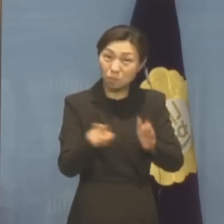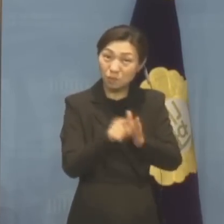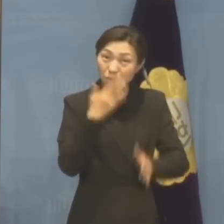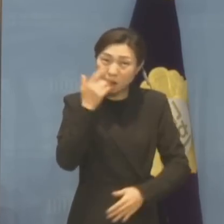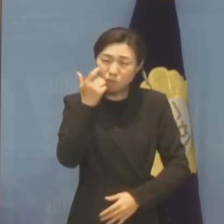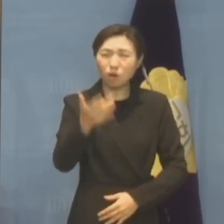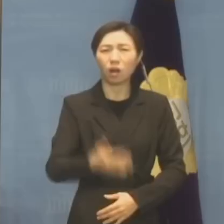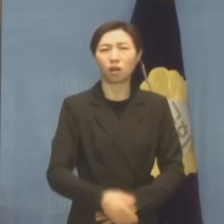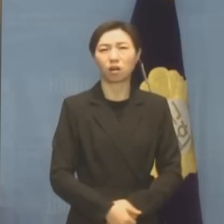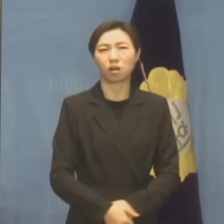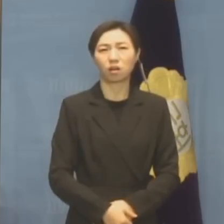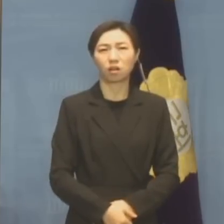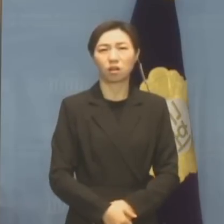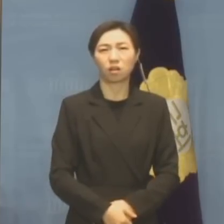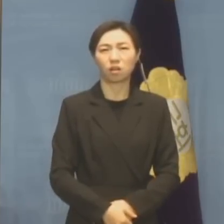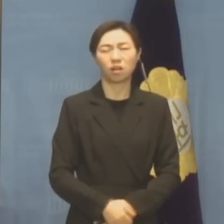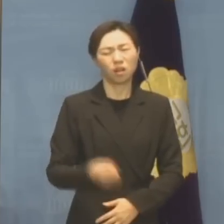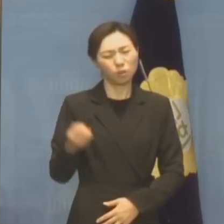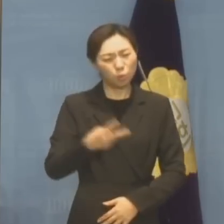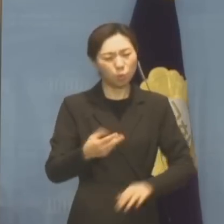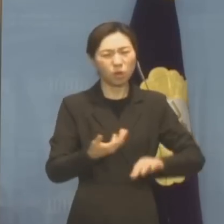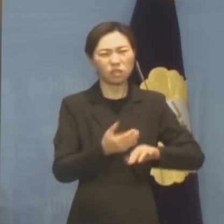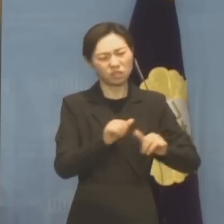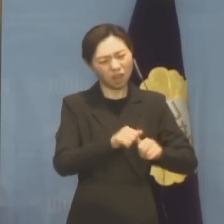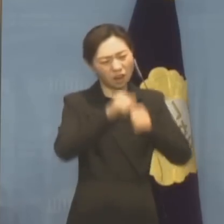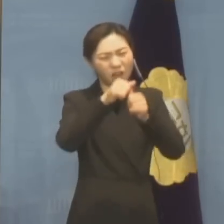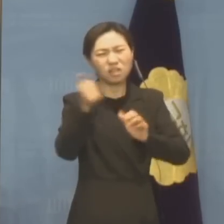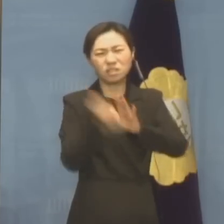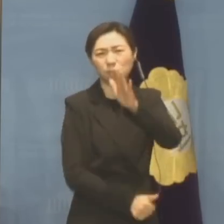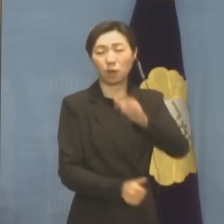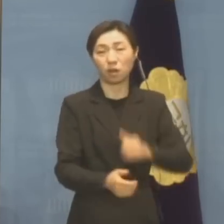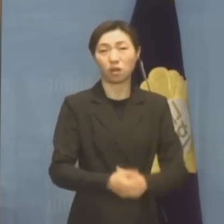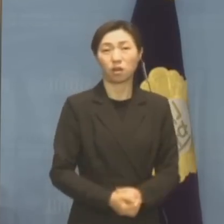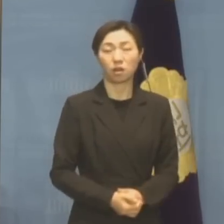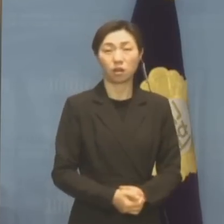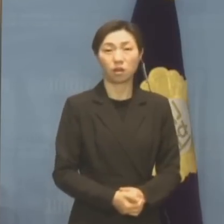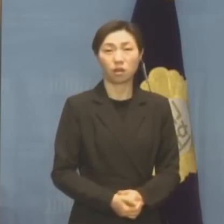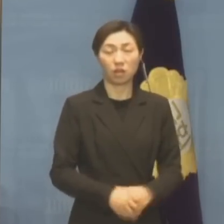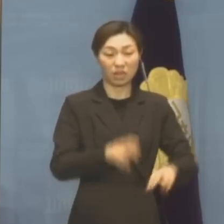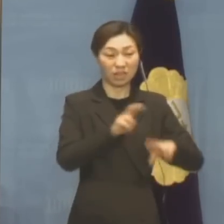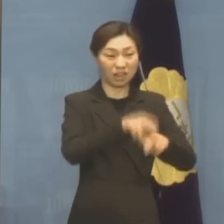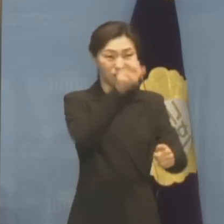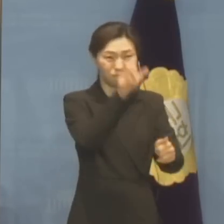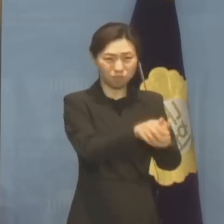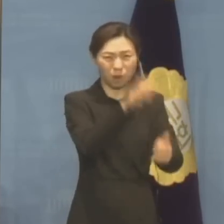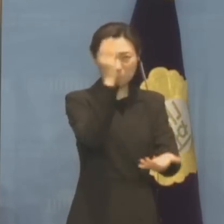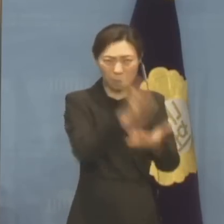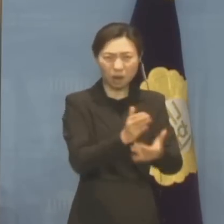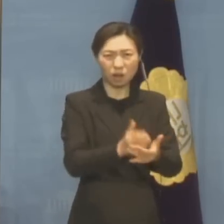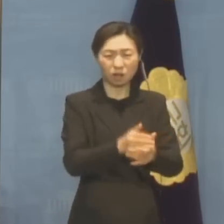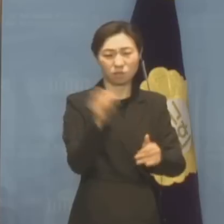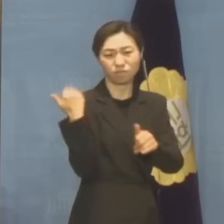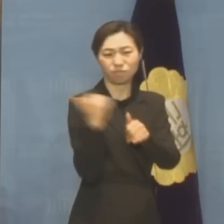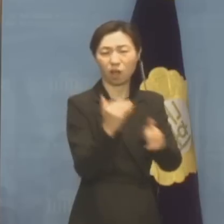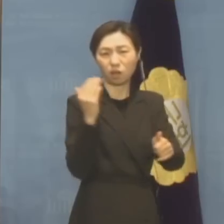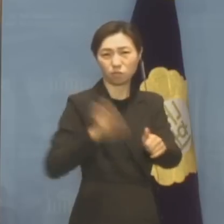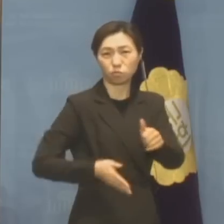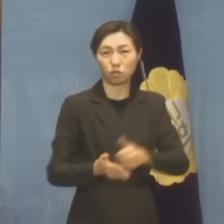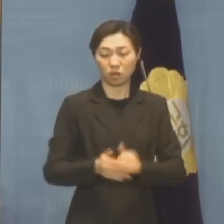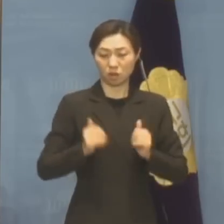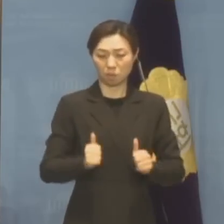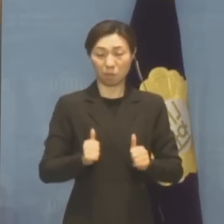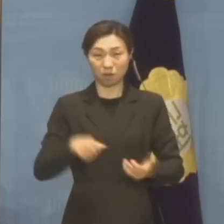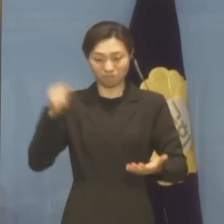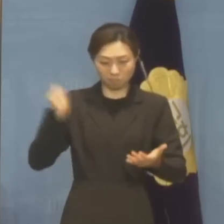또 다른 인사 참사가 발생했습니다. 윤석열 대통령은 김태호 1차장을 당장 경질하십시오. 법원의 판결을